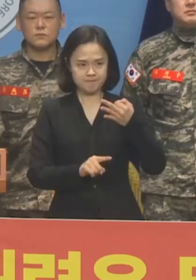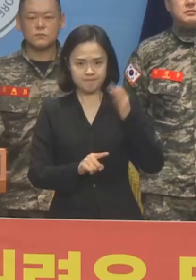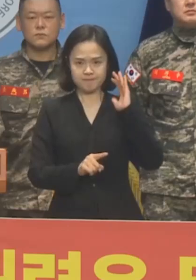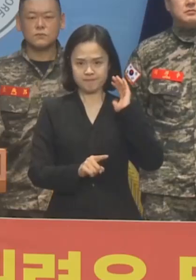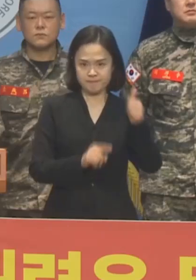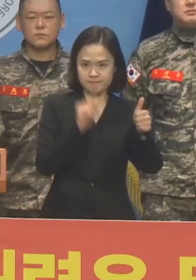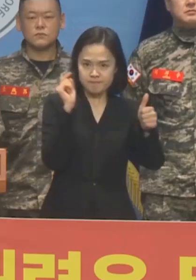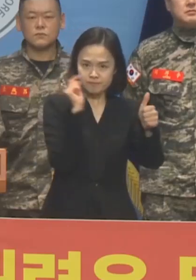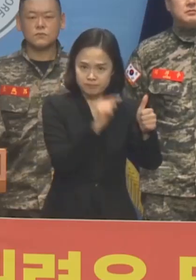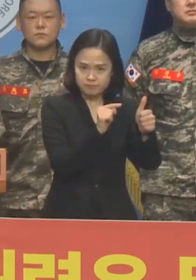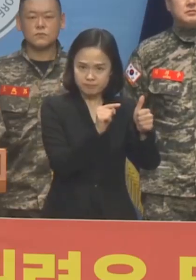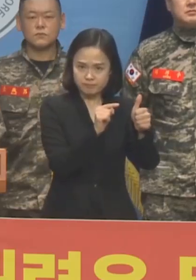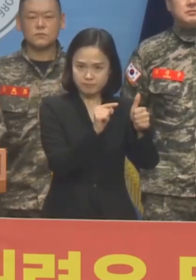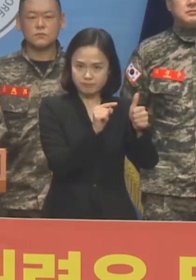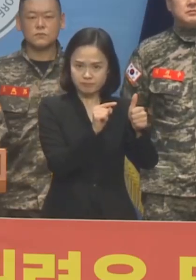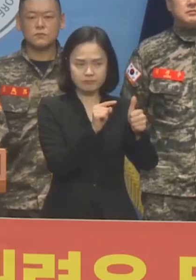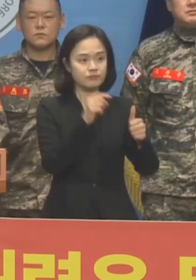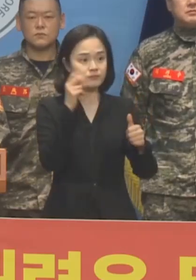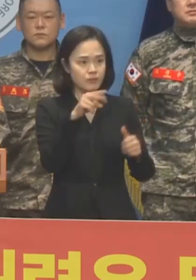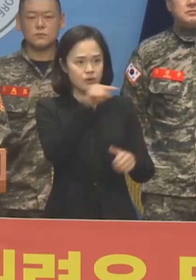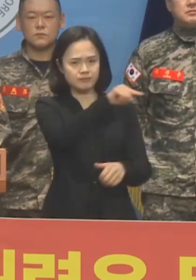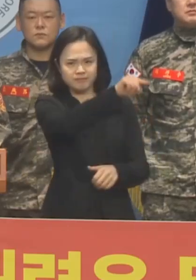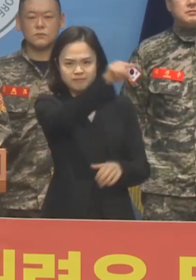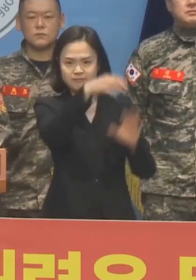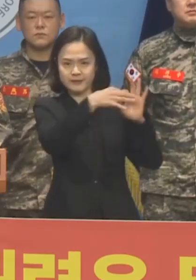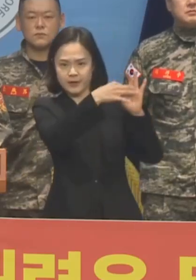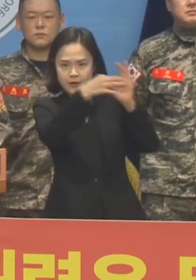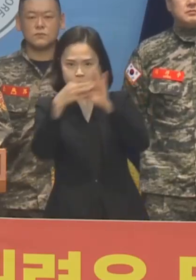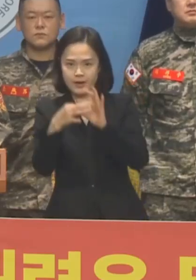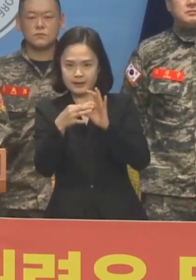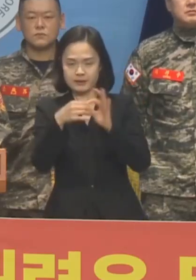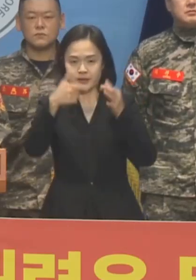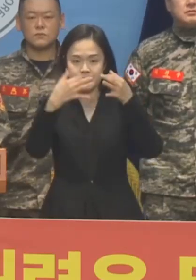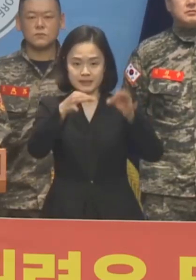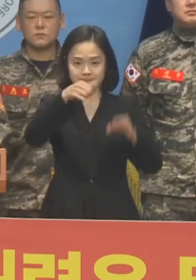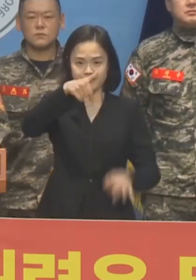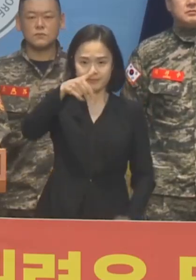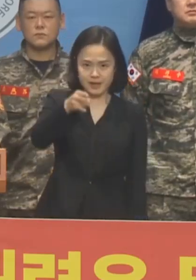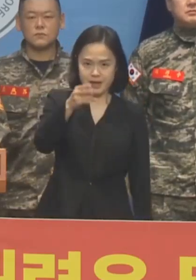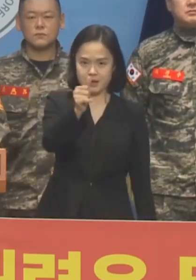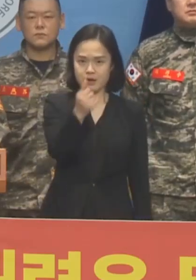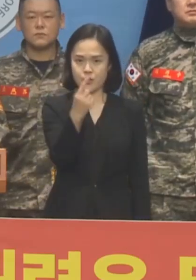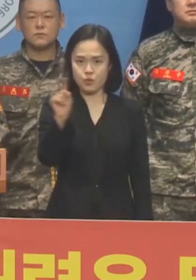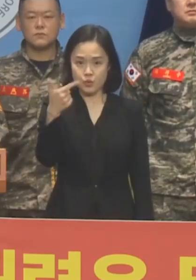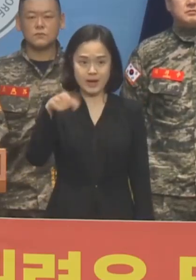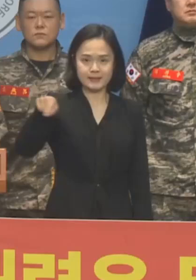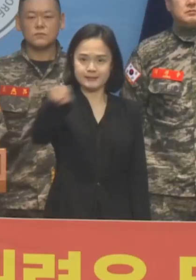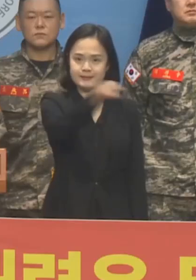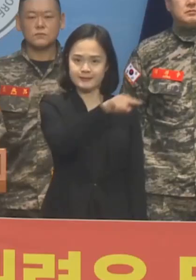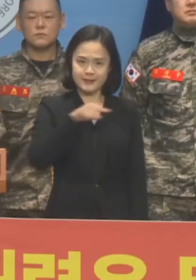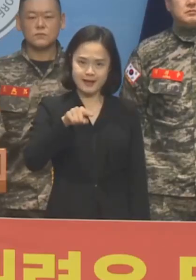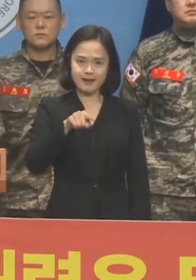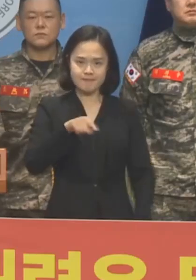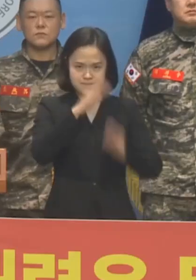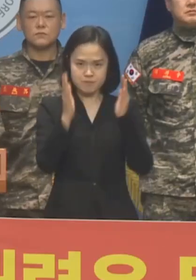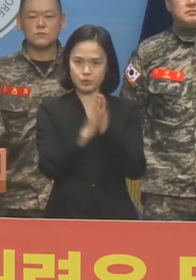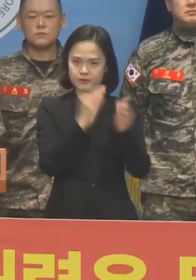외압에 굴복한 김계환, 우리는 그들이 모든 걸 잃게 만들